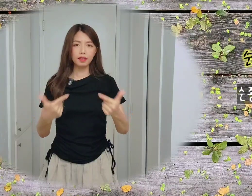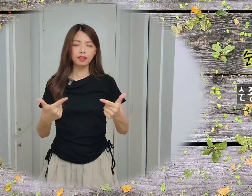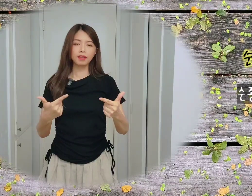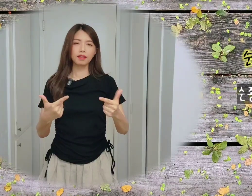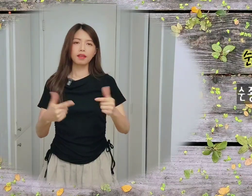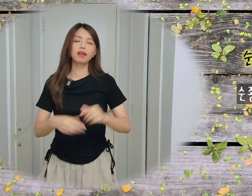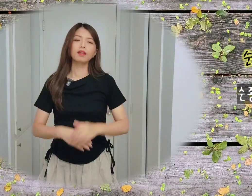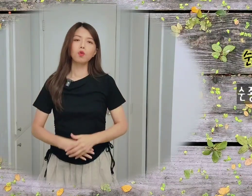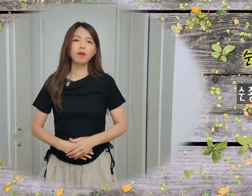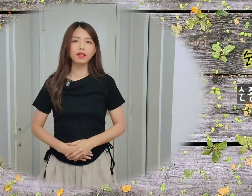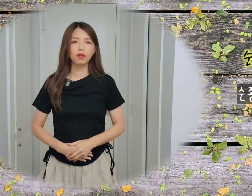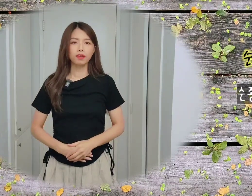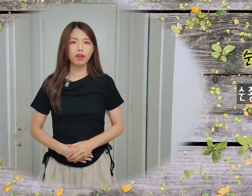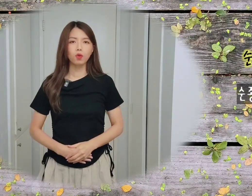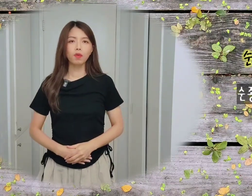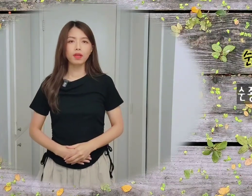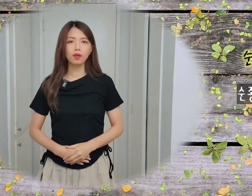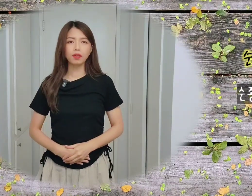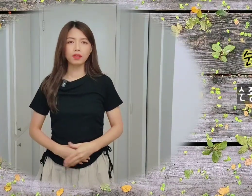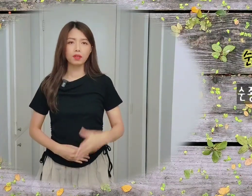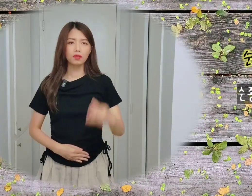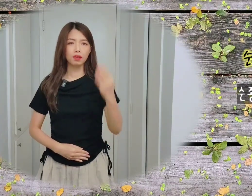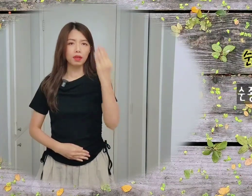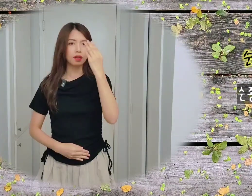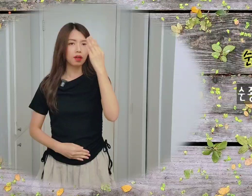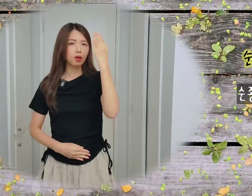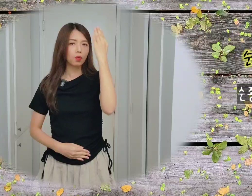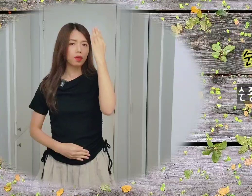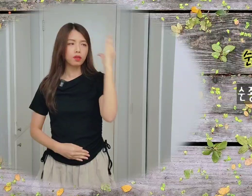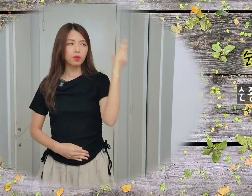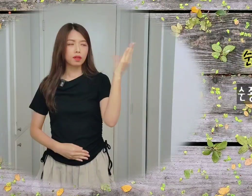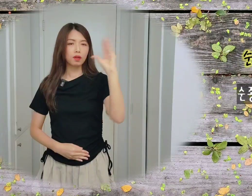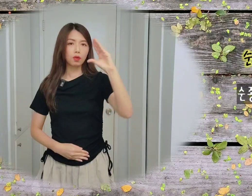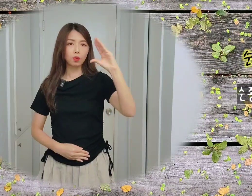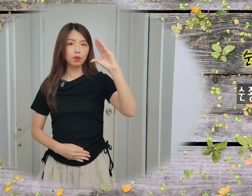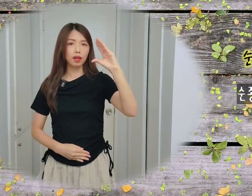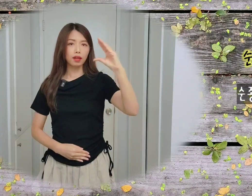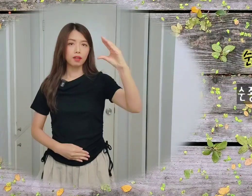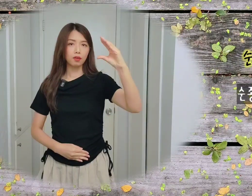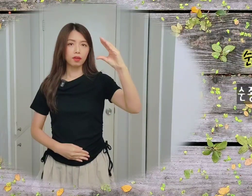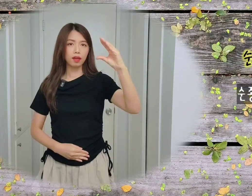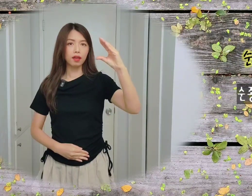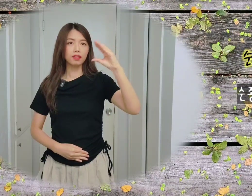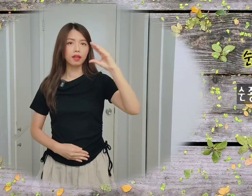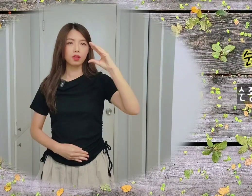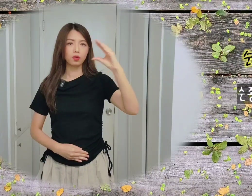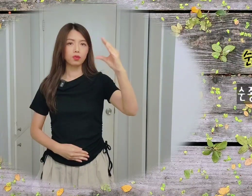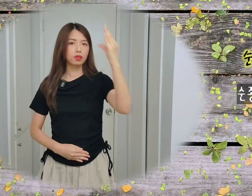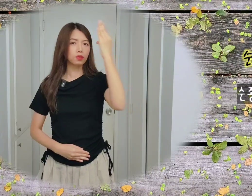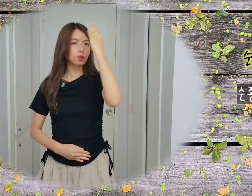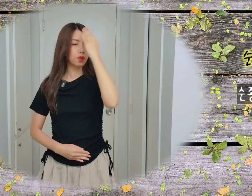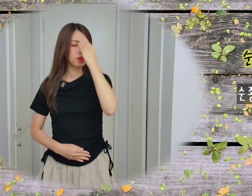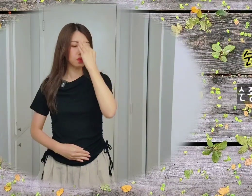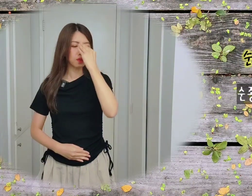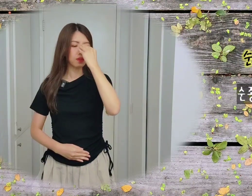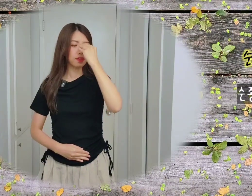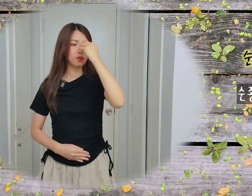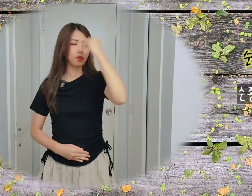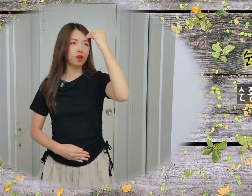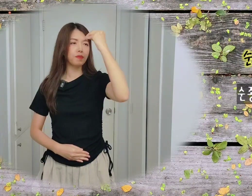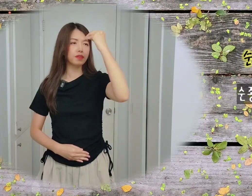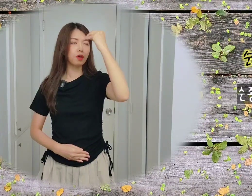아닌 교만이었네. 교만이라고 하는 뜻의 수어는 코 있는 쪽에서 손을 약간 이렇게 이 상태로 두시고 코 있는